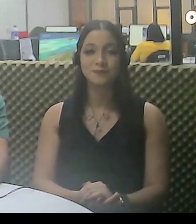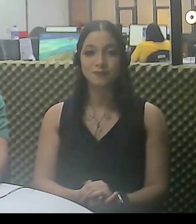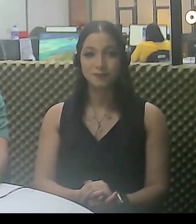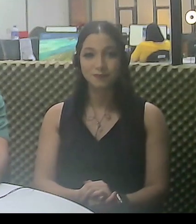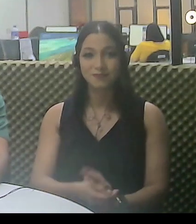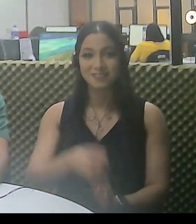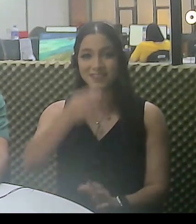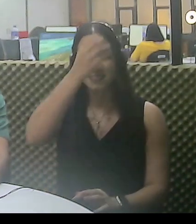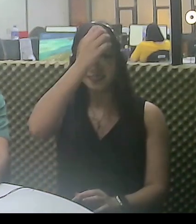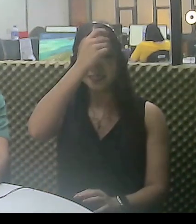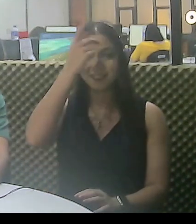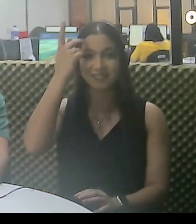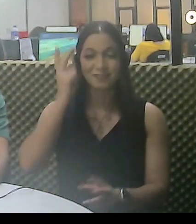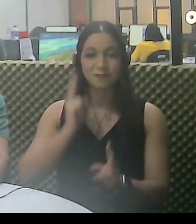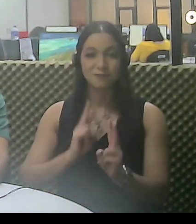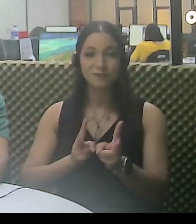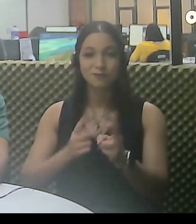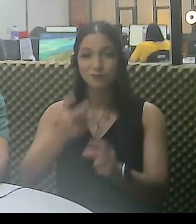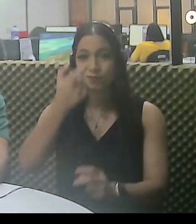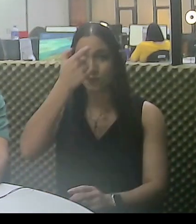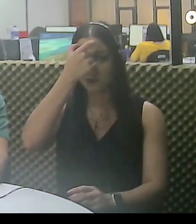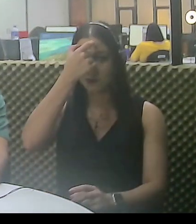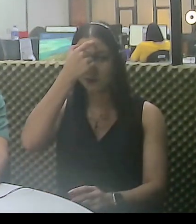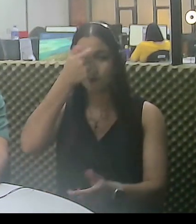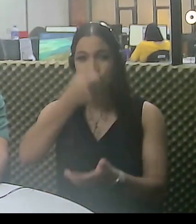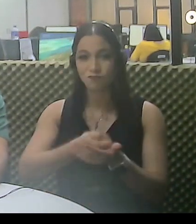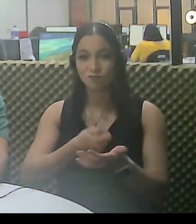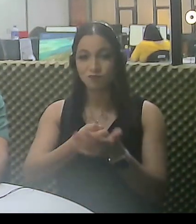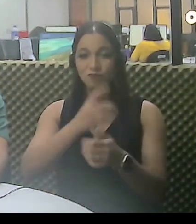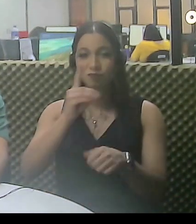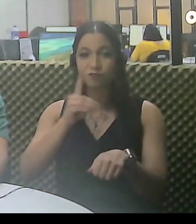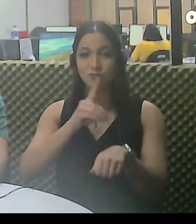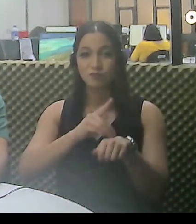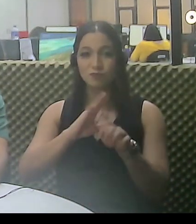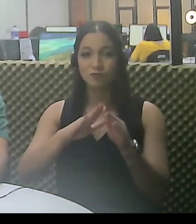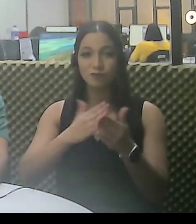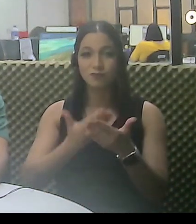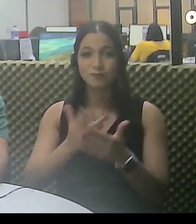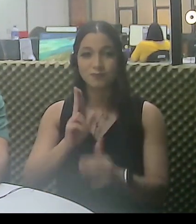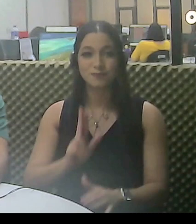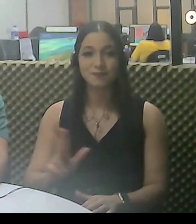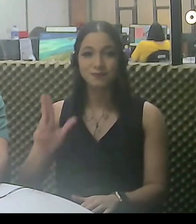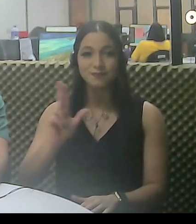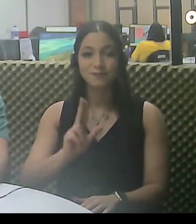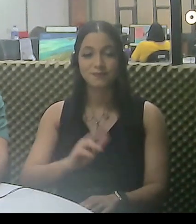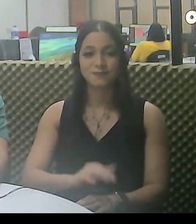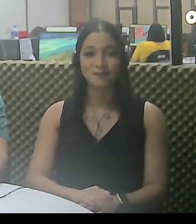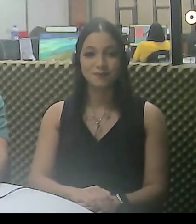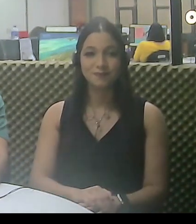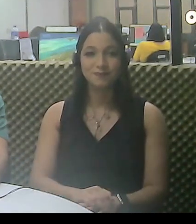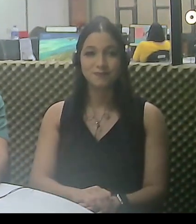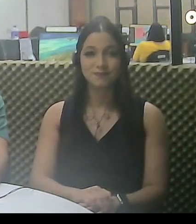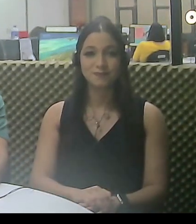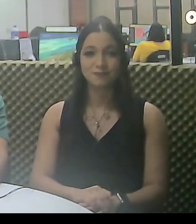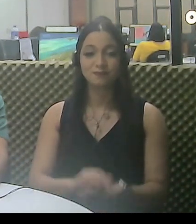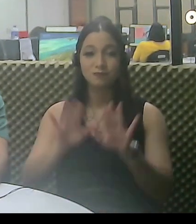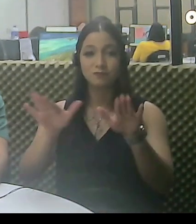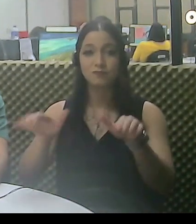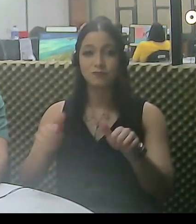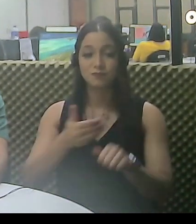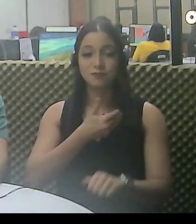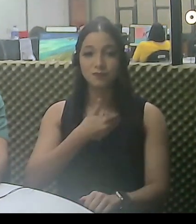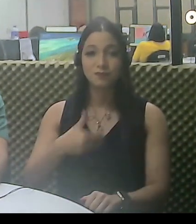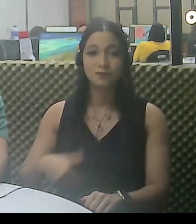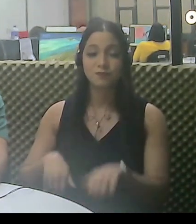prefeitura mantém conscientização sobre combate à dengue nas escolas de Uberlândia chamamento público